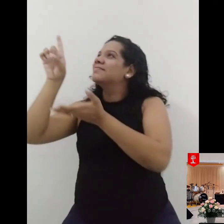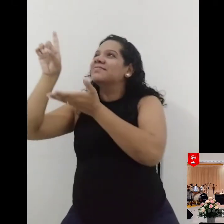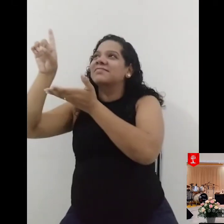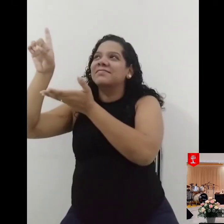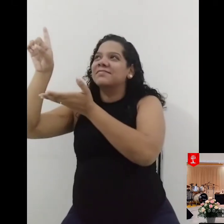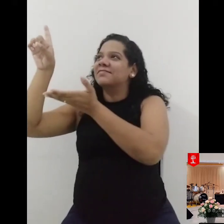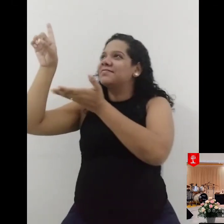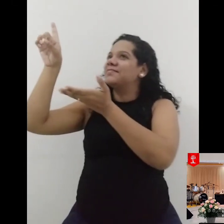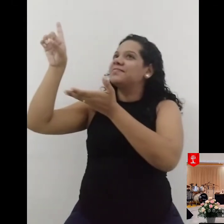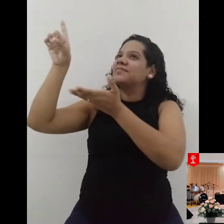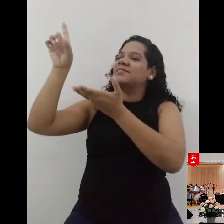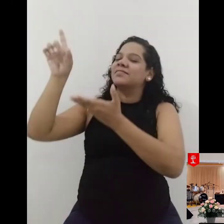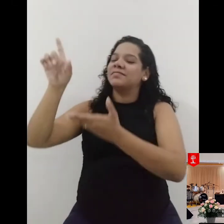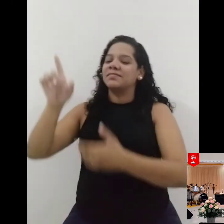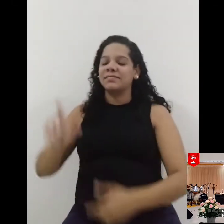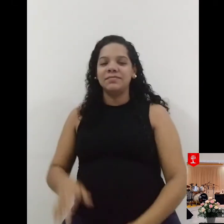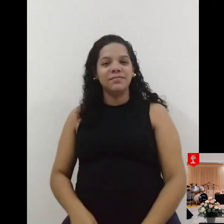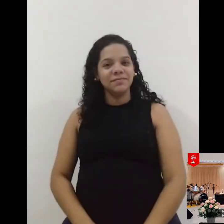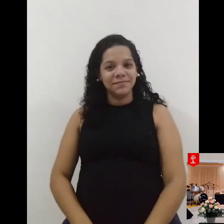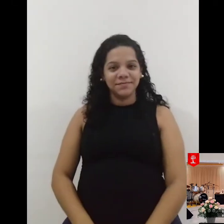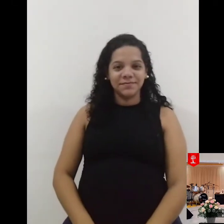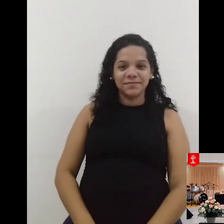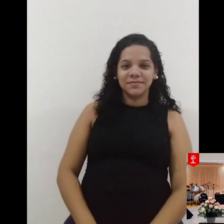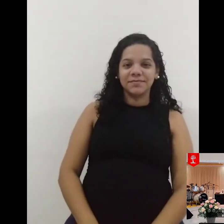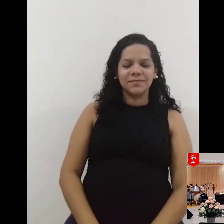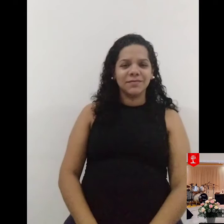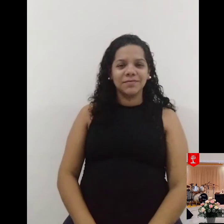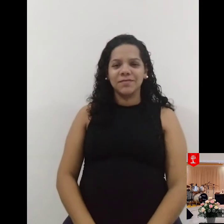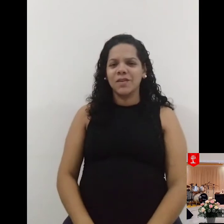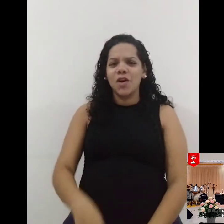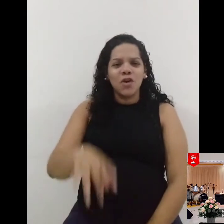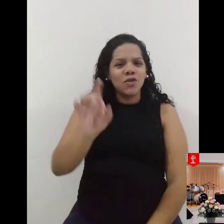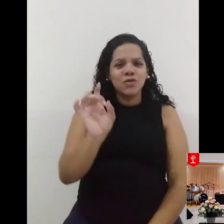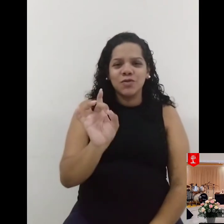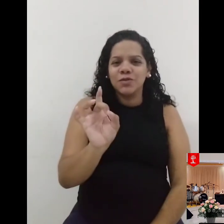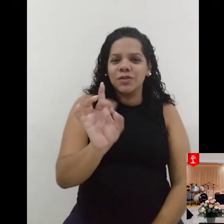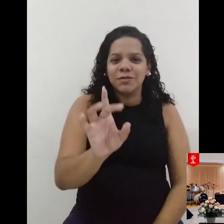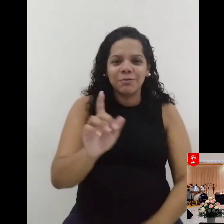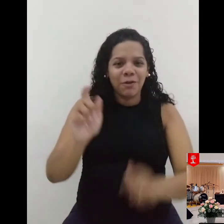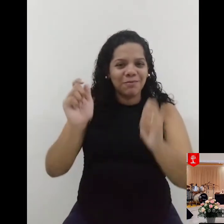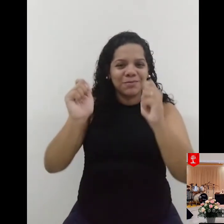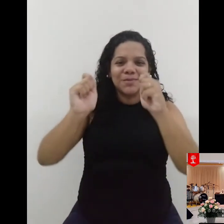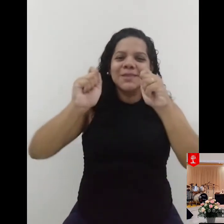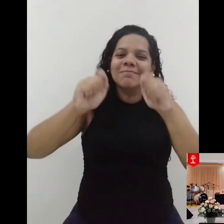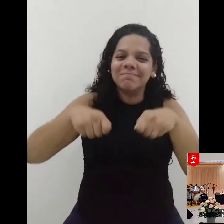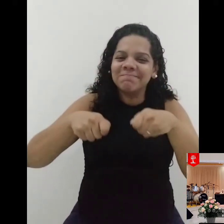Só em ti. Esse lugar é no Senhor.